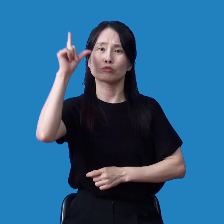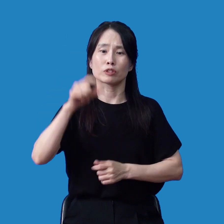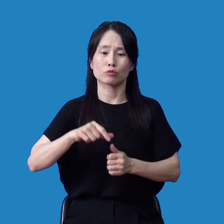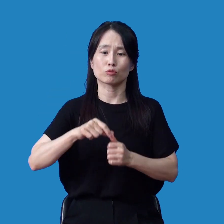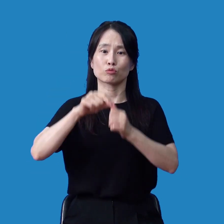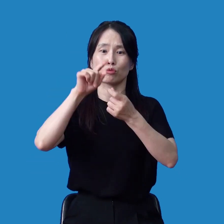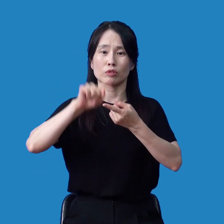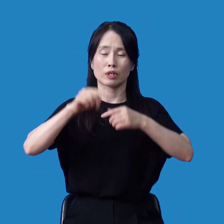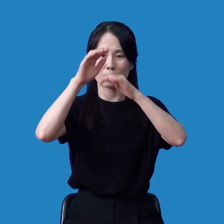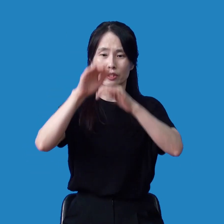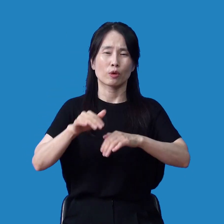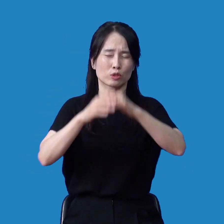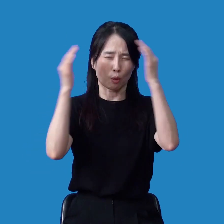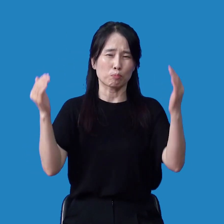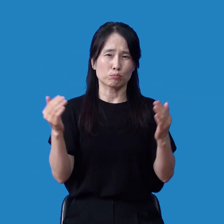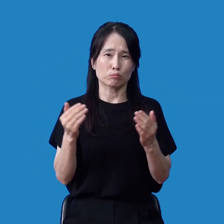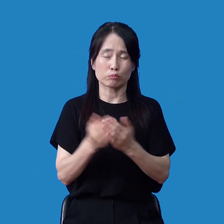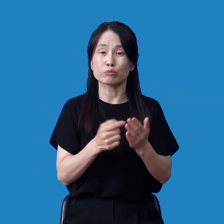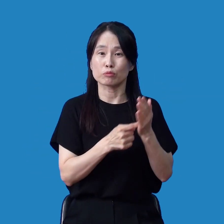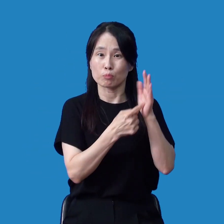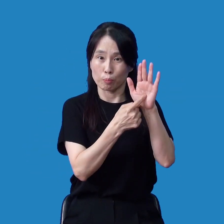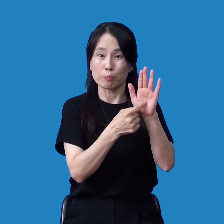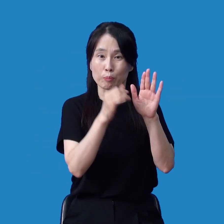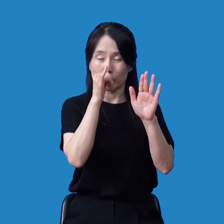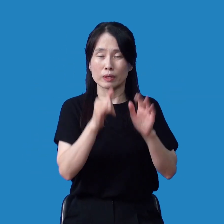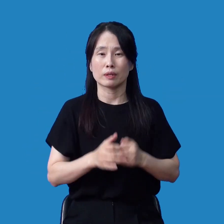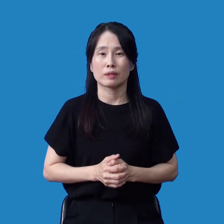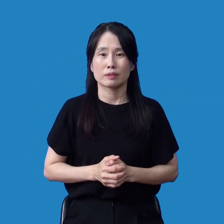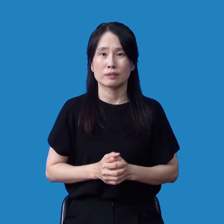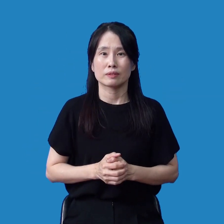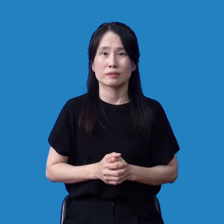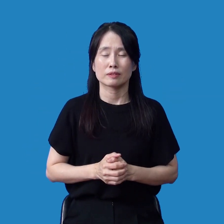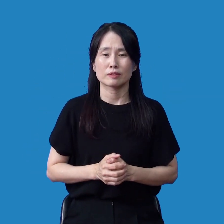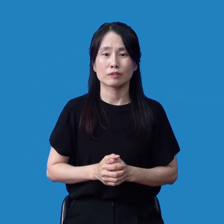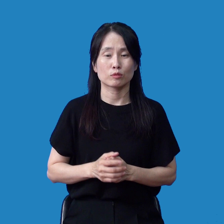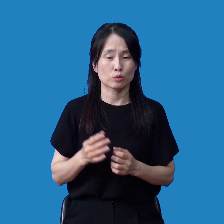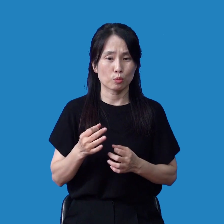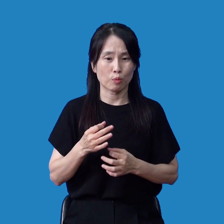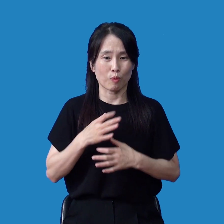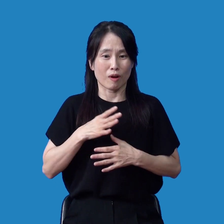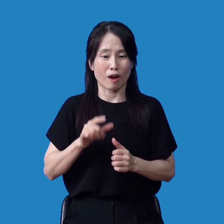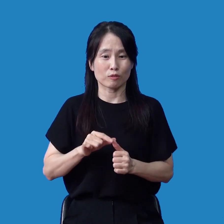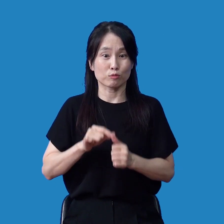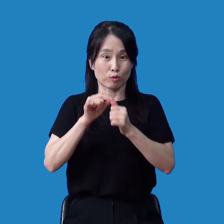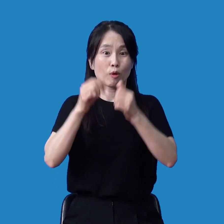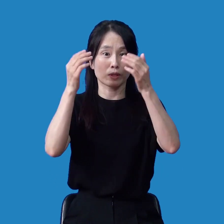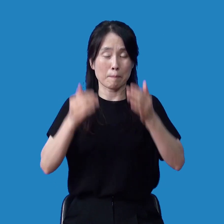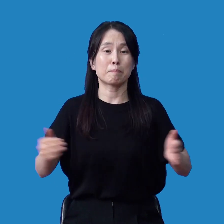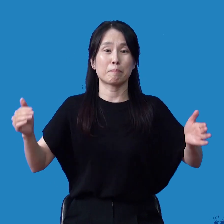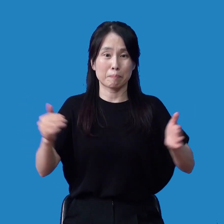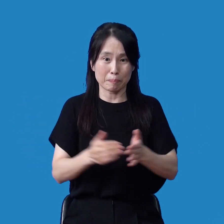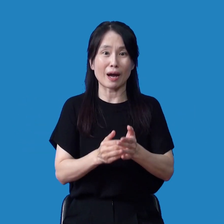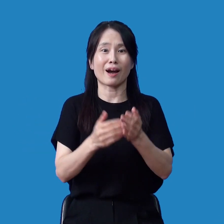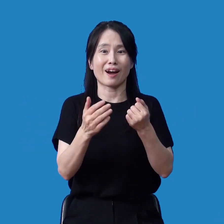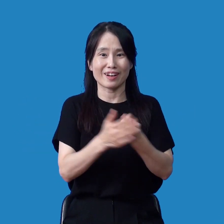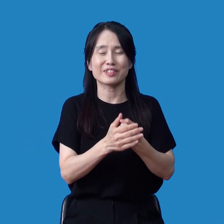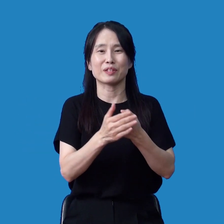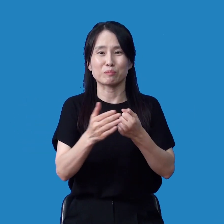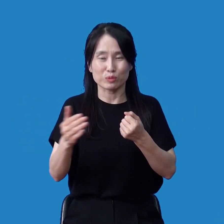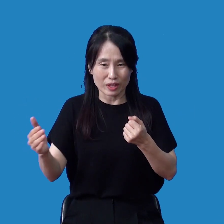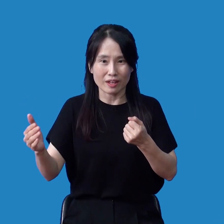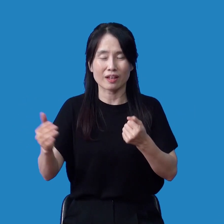가리킵니다. 그러므로 라고 한 것은 우리가 그런 놀라운 구원을 받았으므로,